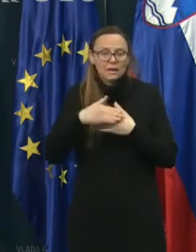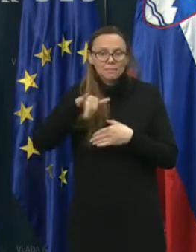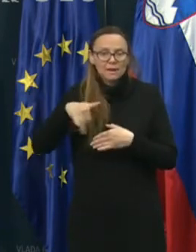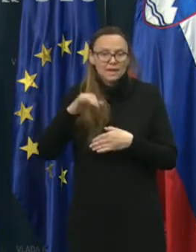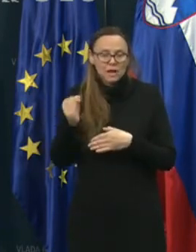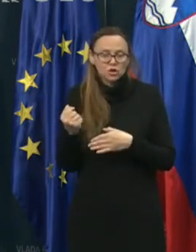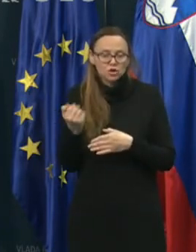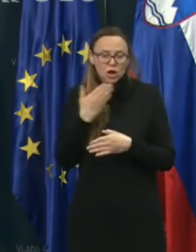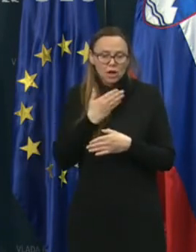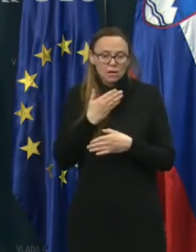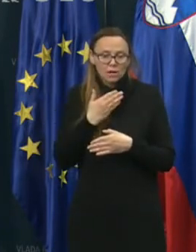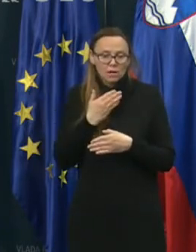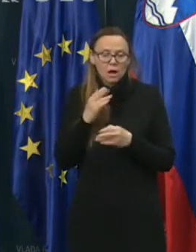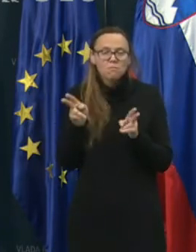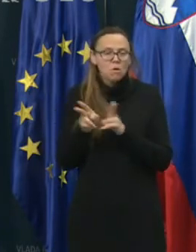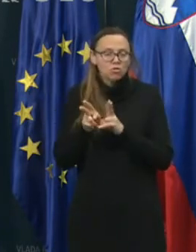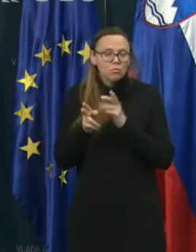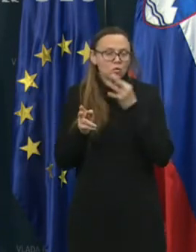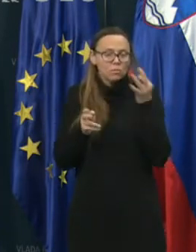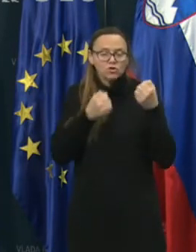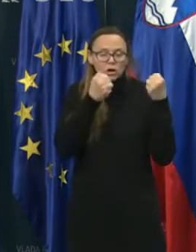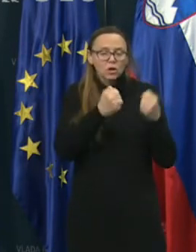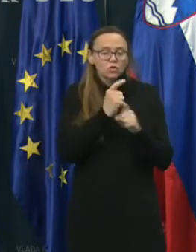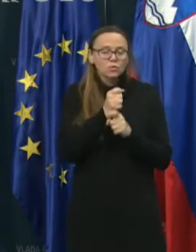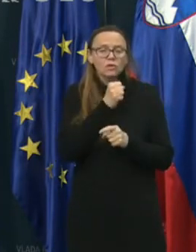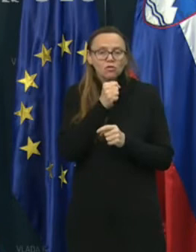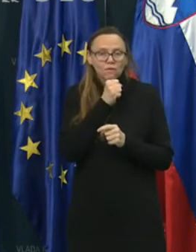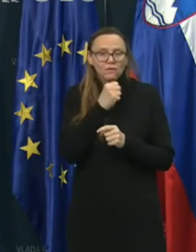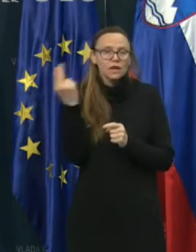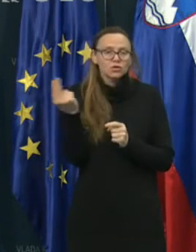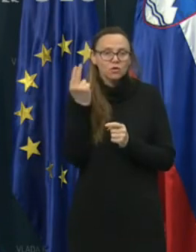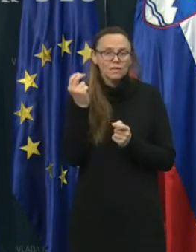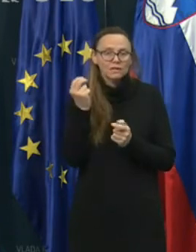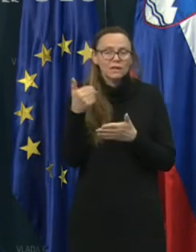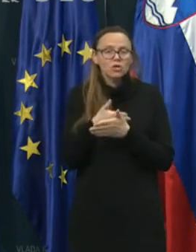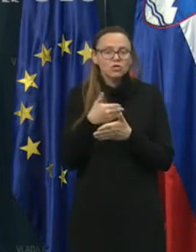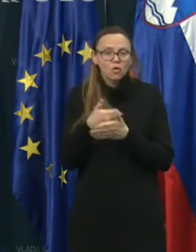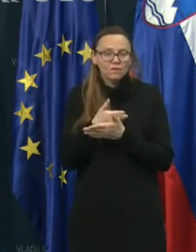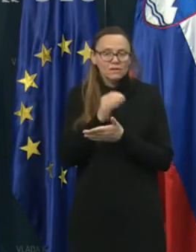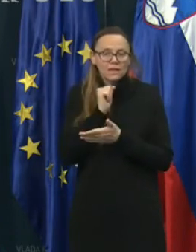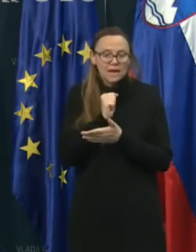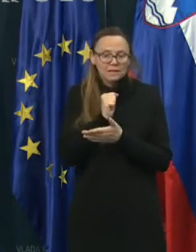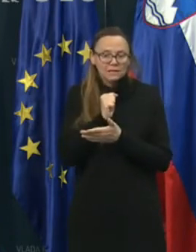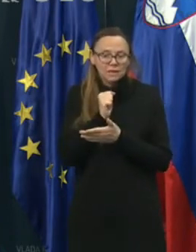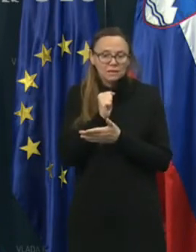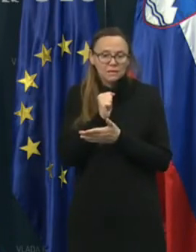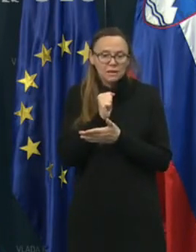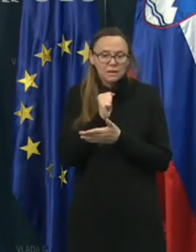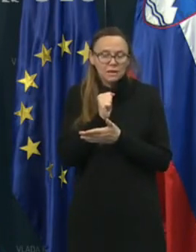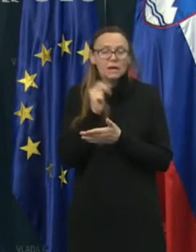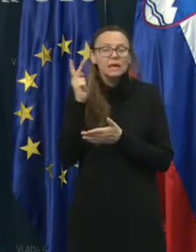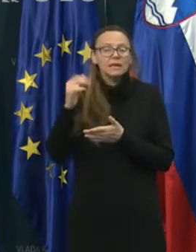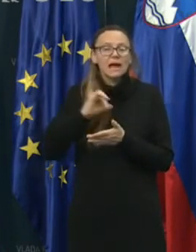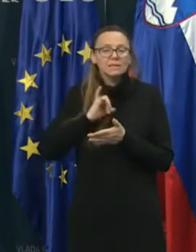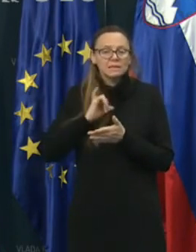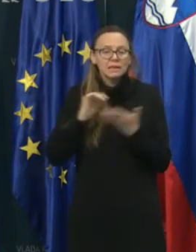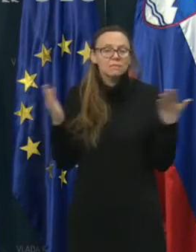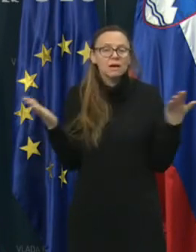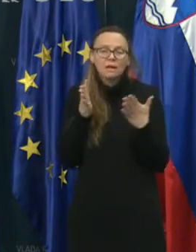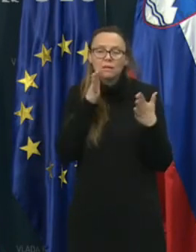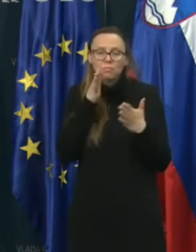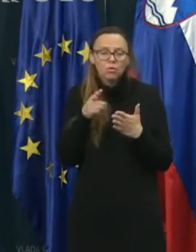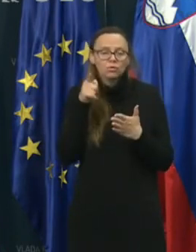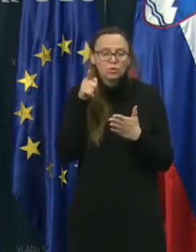Podobno vprašanje zastavlja tudi novinar Slovenskih novic Aleksander Brudar, ki ga zanima, kje bodo te